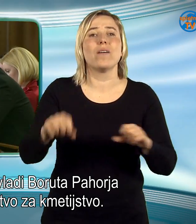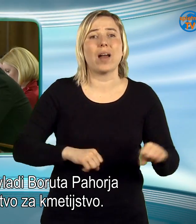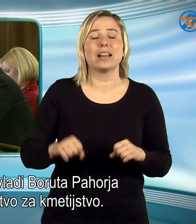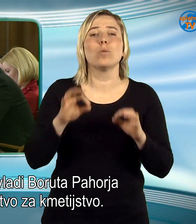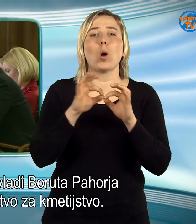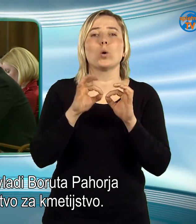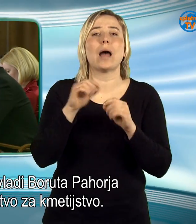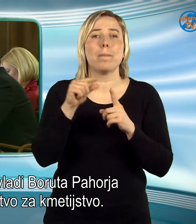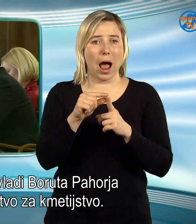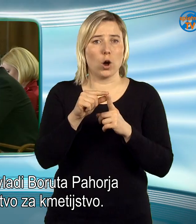kmetijstvo.